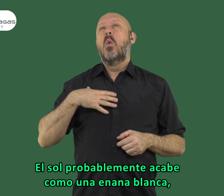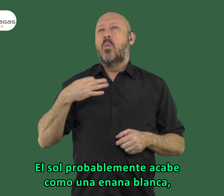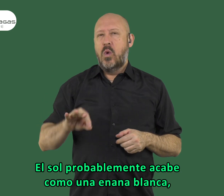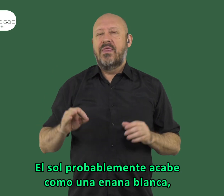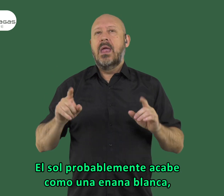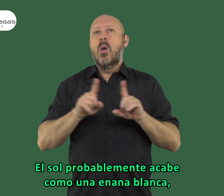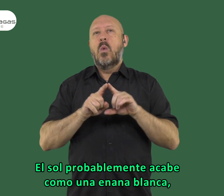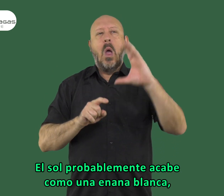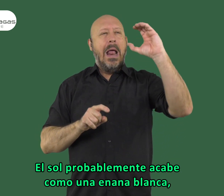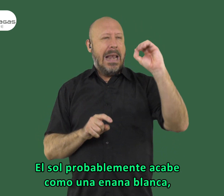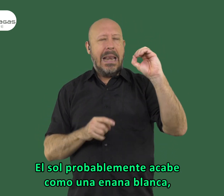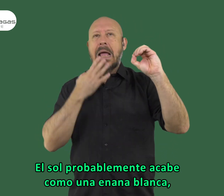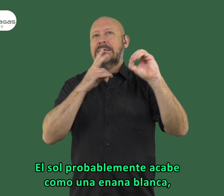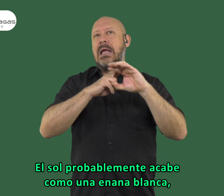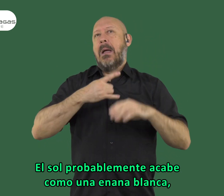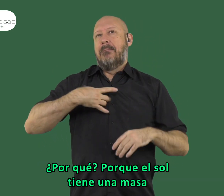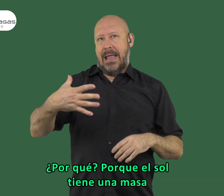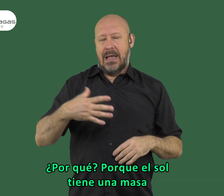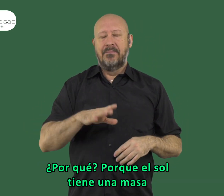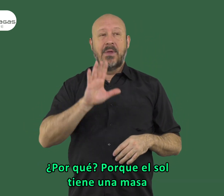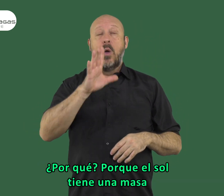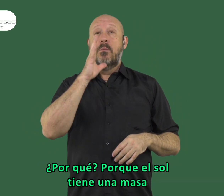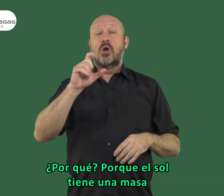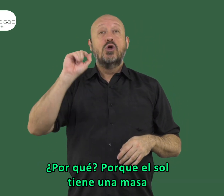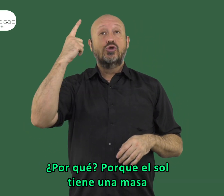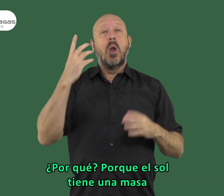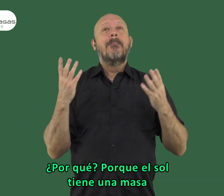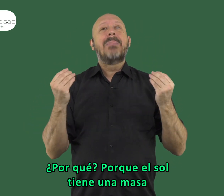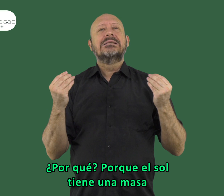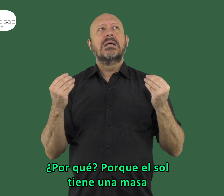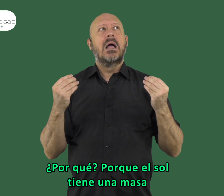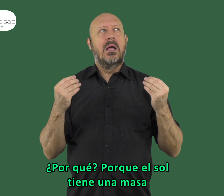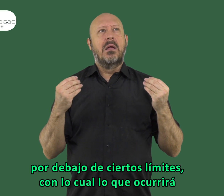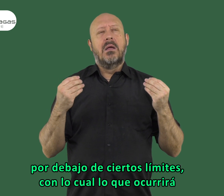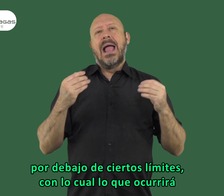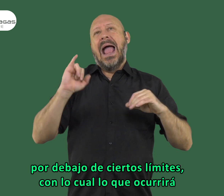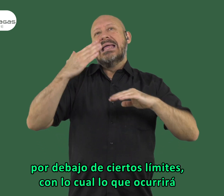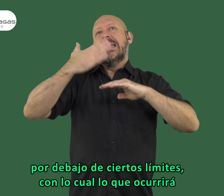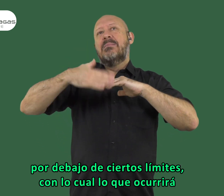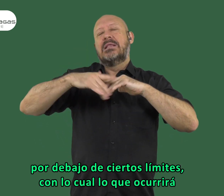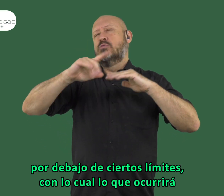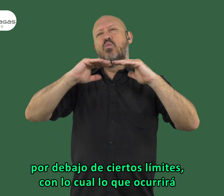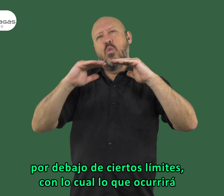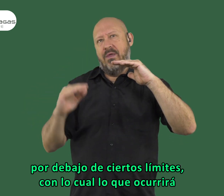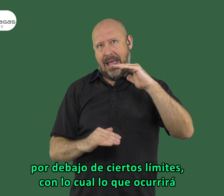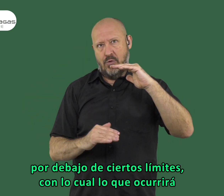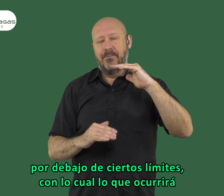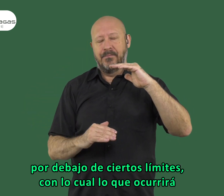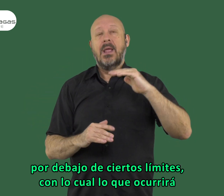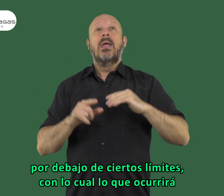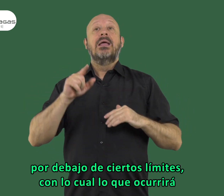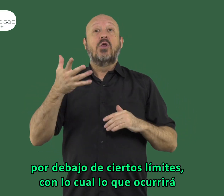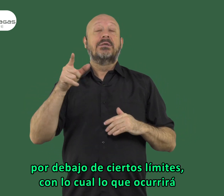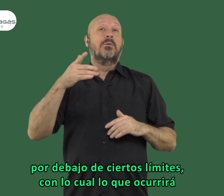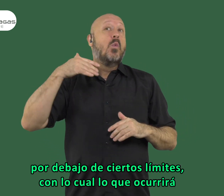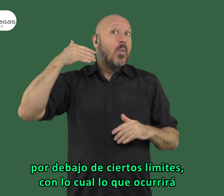Sol probablemente acabe como una enana blanca. ¿Por qué? Porque el Sol tiene una masa por debajo de ciertos límites,